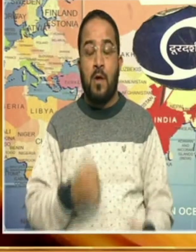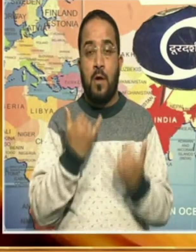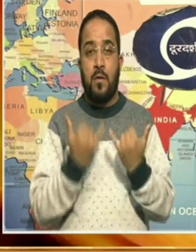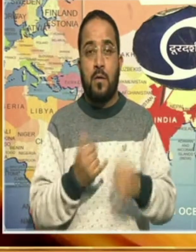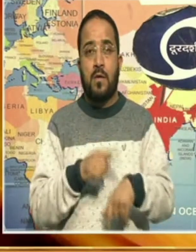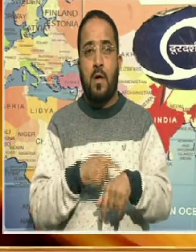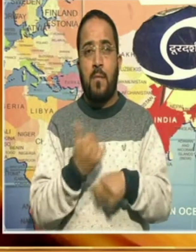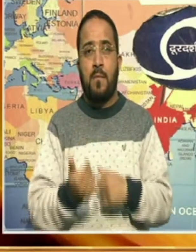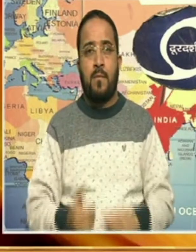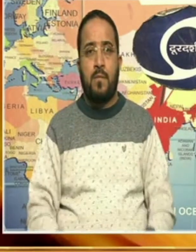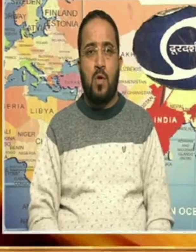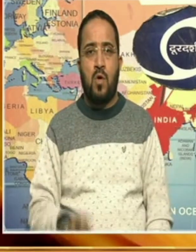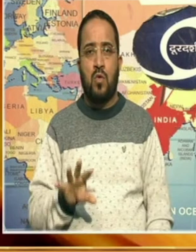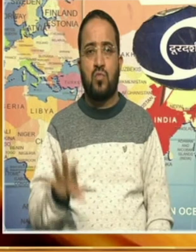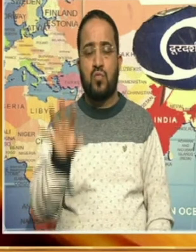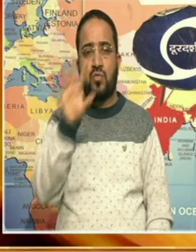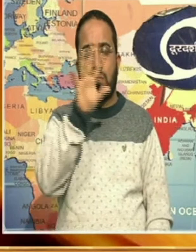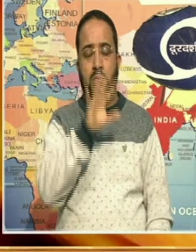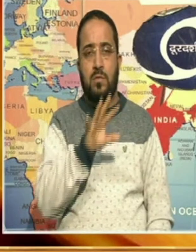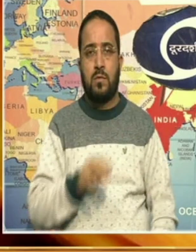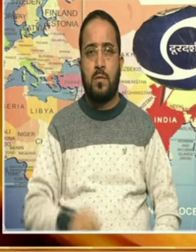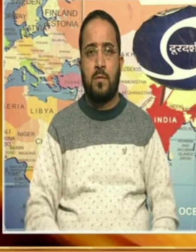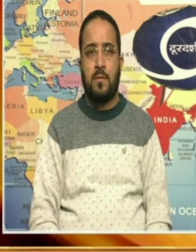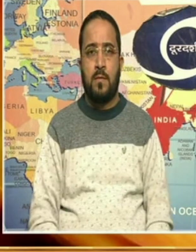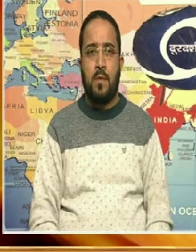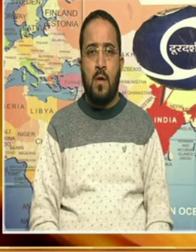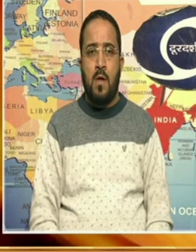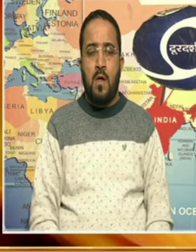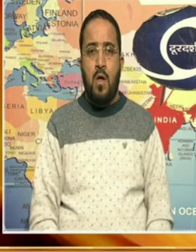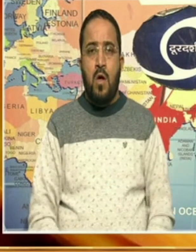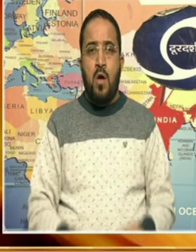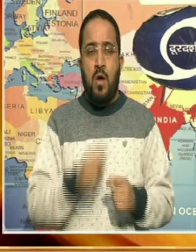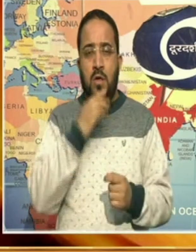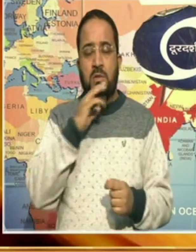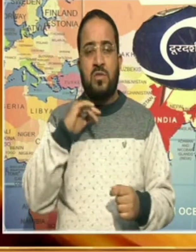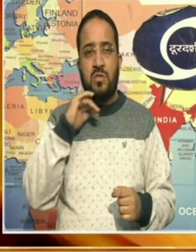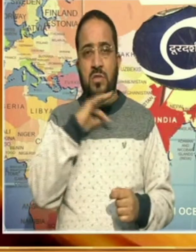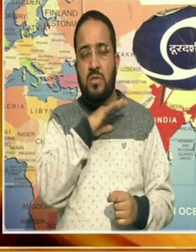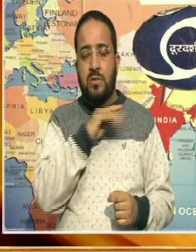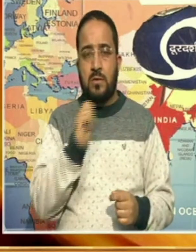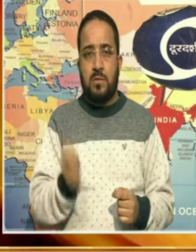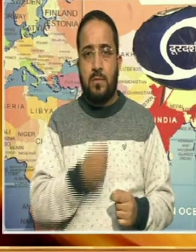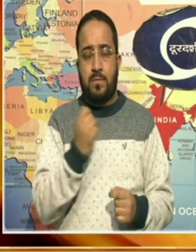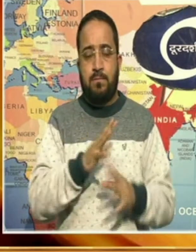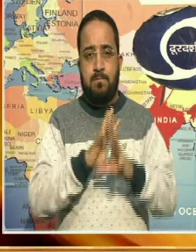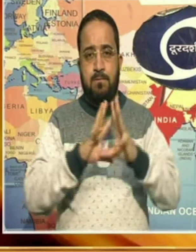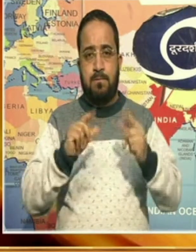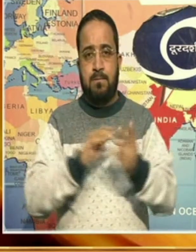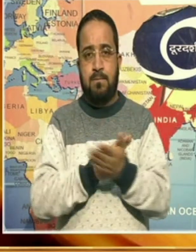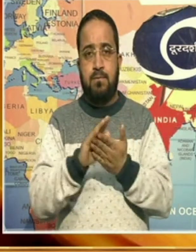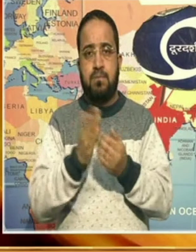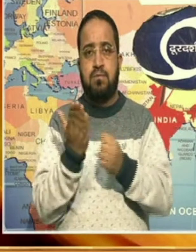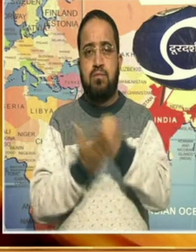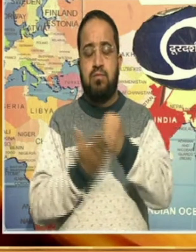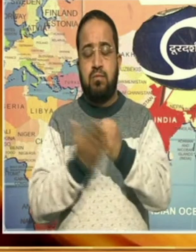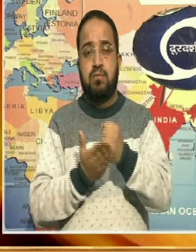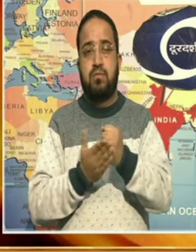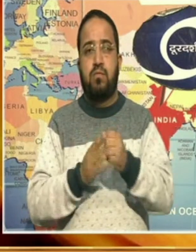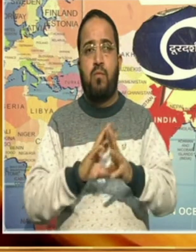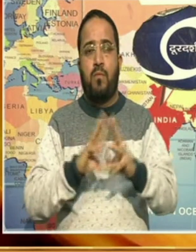مختلف جگہوں پر کودہ کر کٹ ہٹایا گیا اور گاس فوس کو